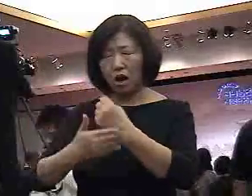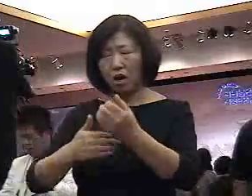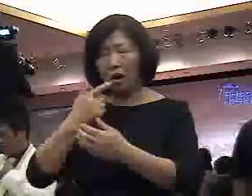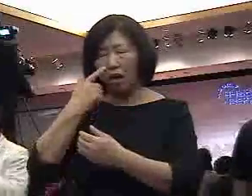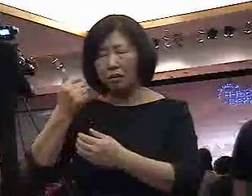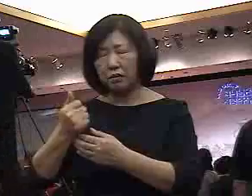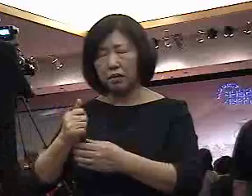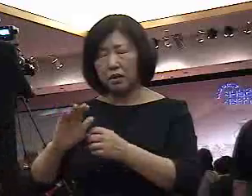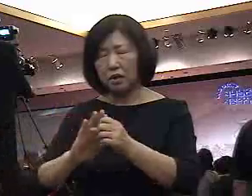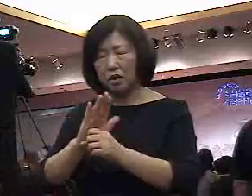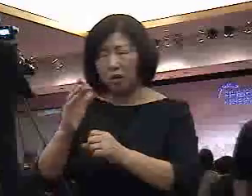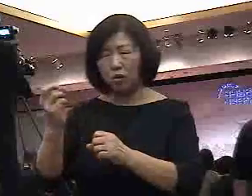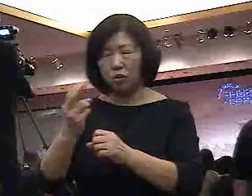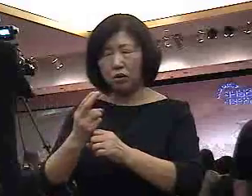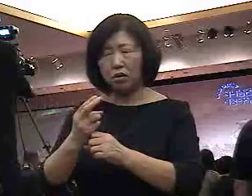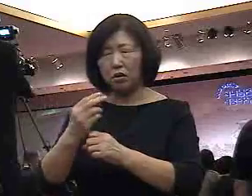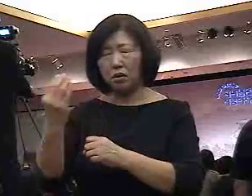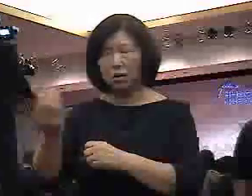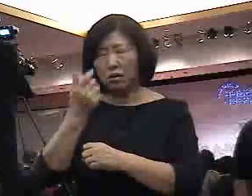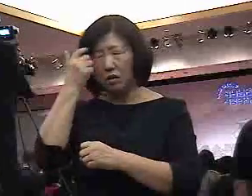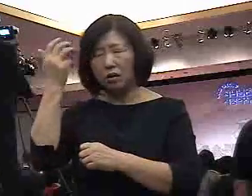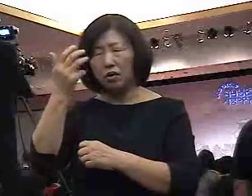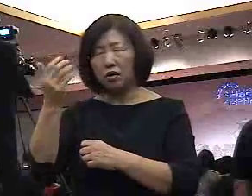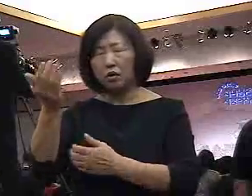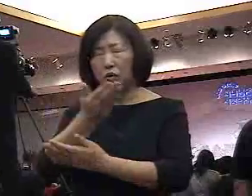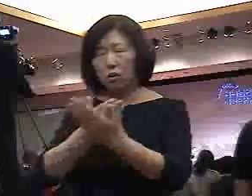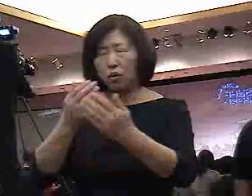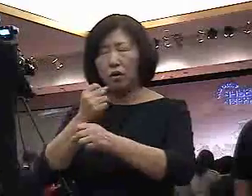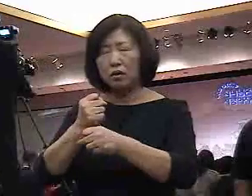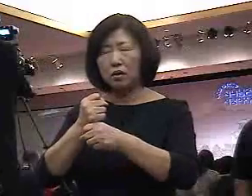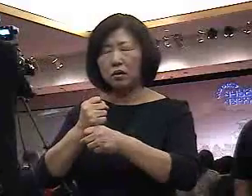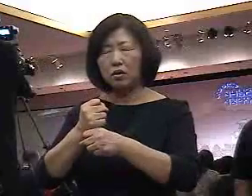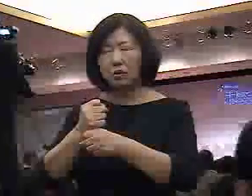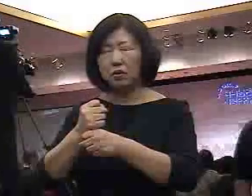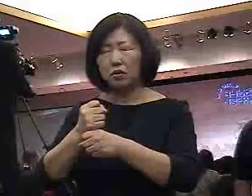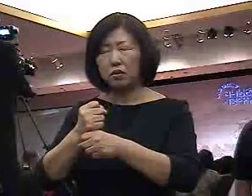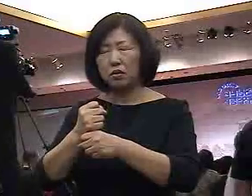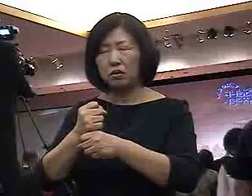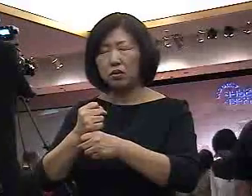하나님 아버지의 사랑과 성령의 교통하심이